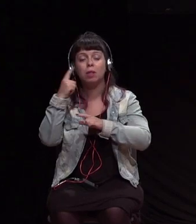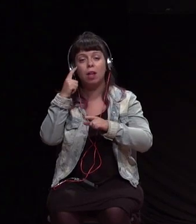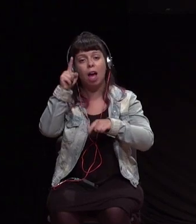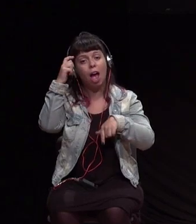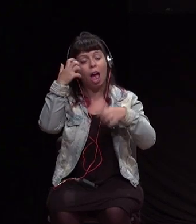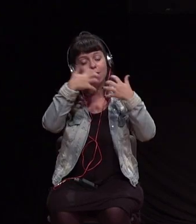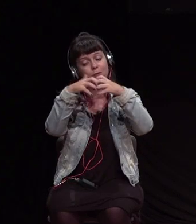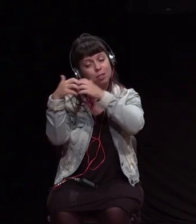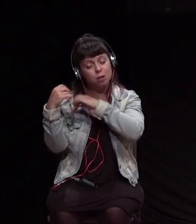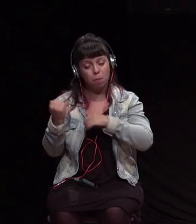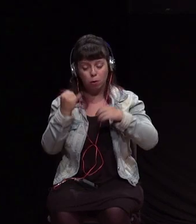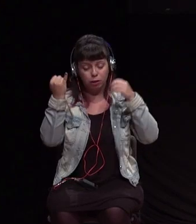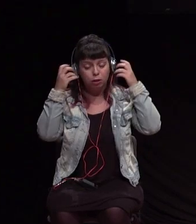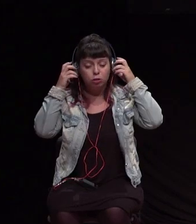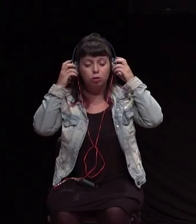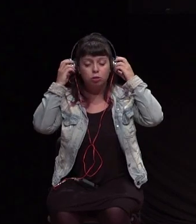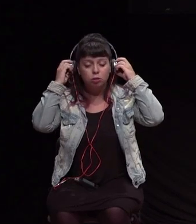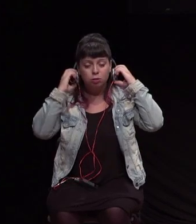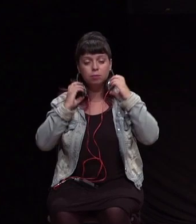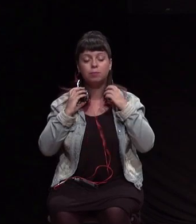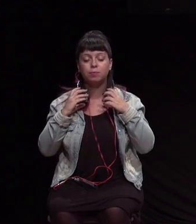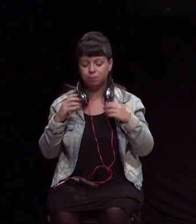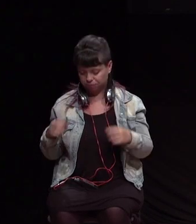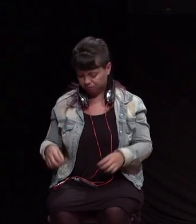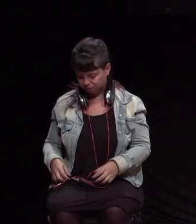Rosane, gostaria de falar algo? Pedro?